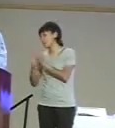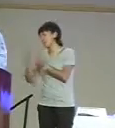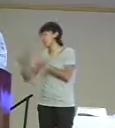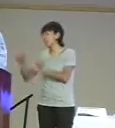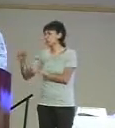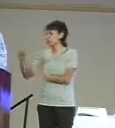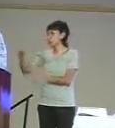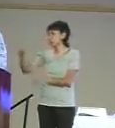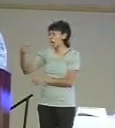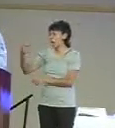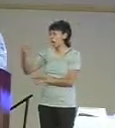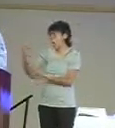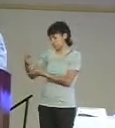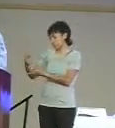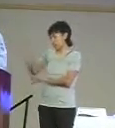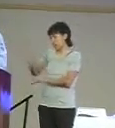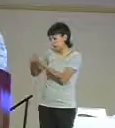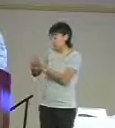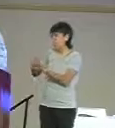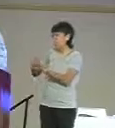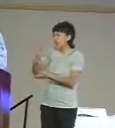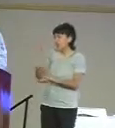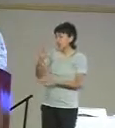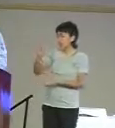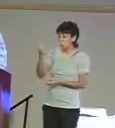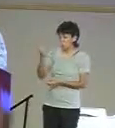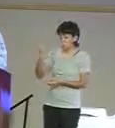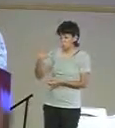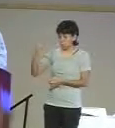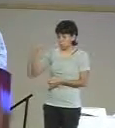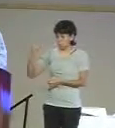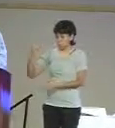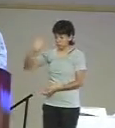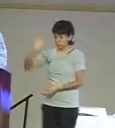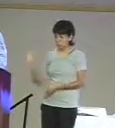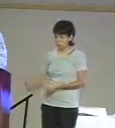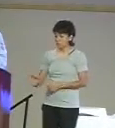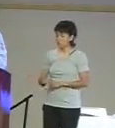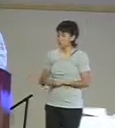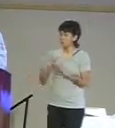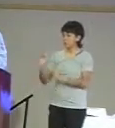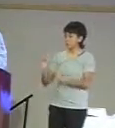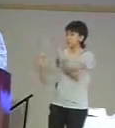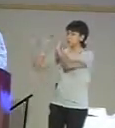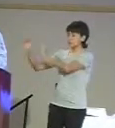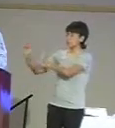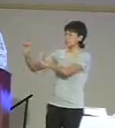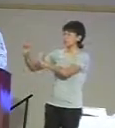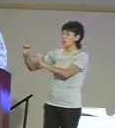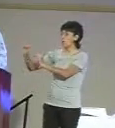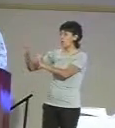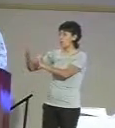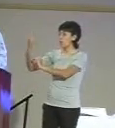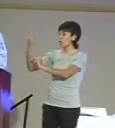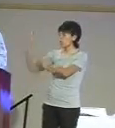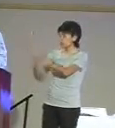es de 6.7%, en el rango siguiente que va hasta los